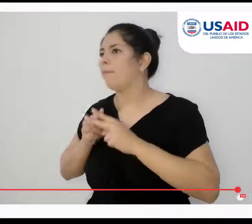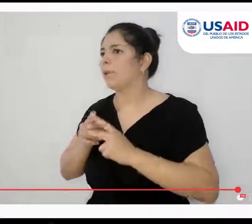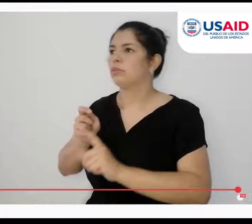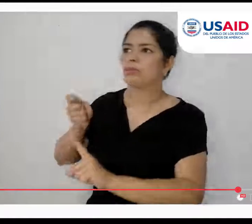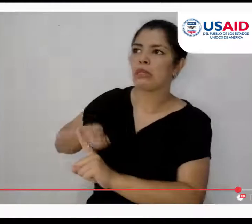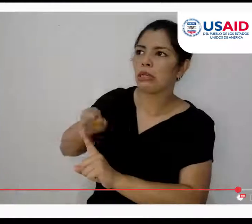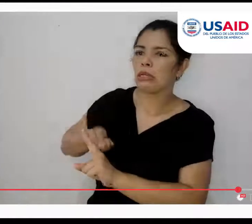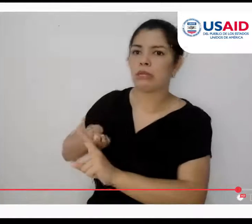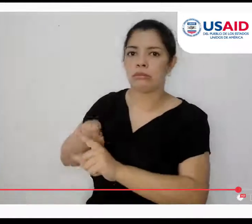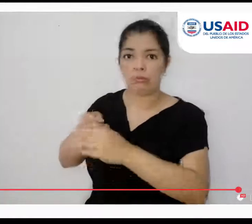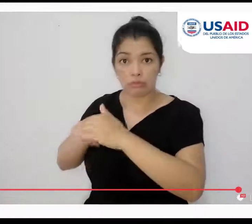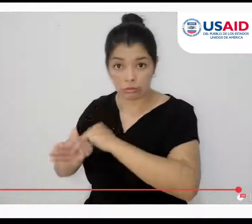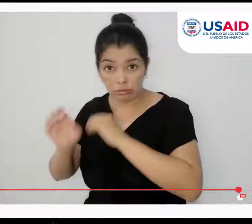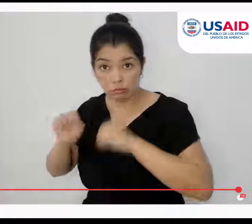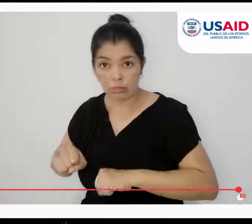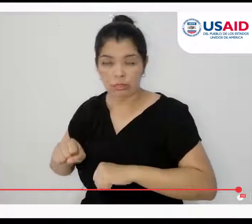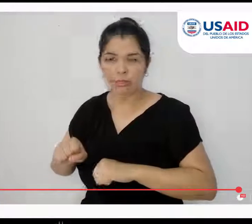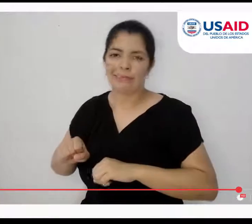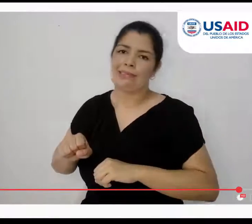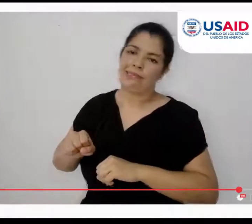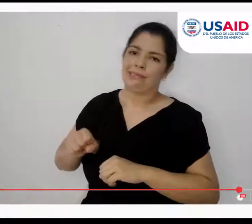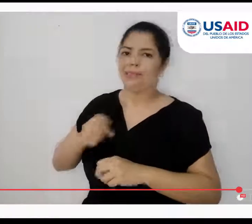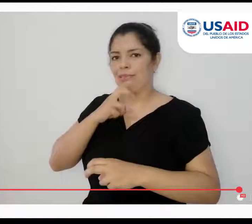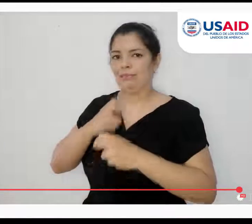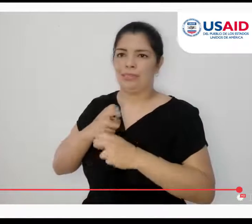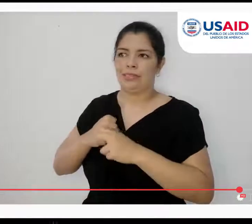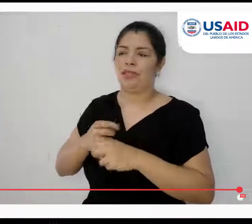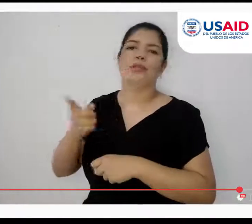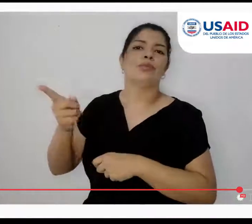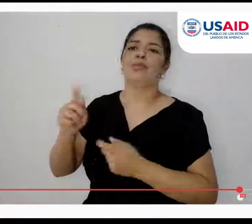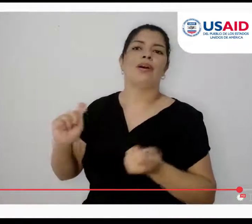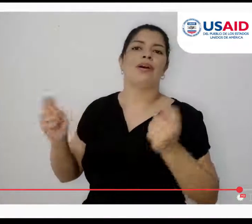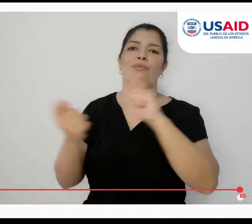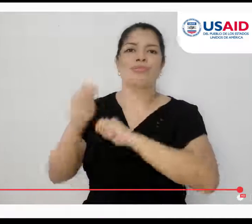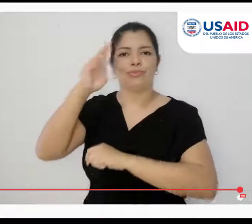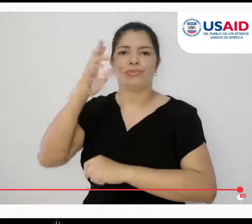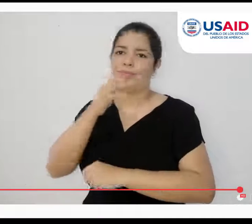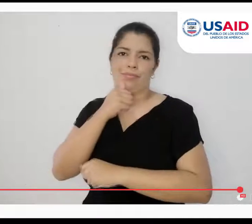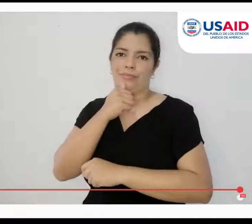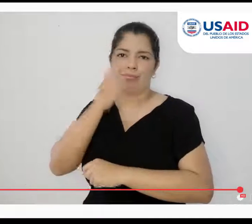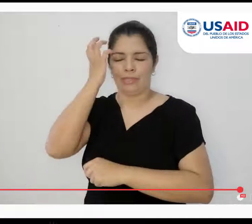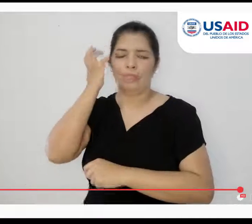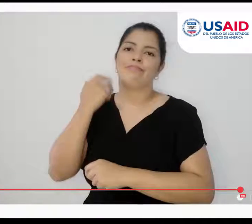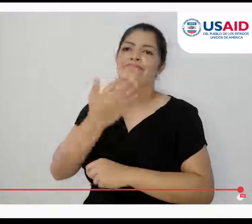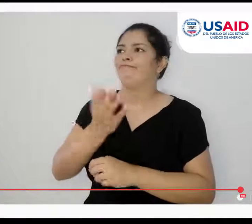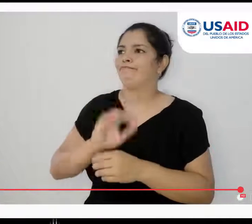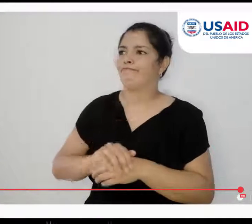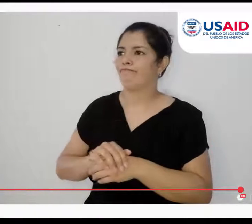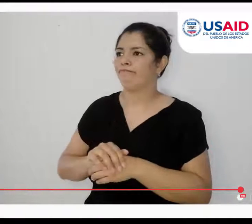con discapacidad es bastante restringido porque no se cuenta con los ajustes razonables para eso. No hay, por ejemplo,